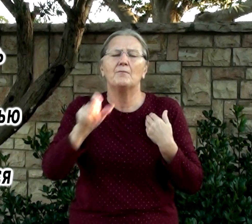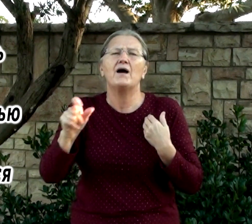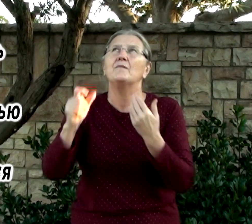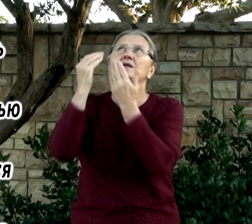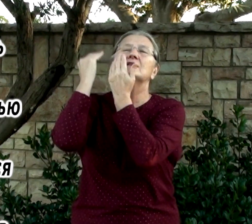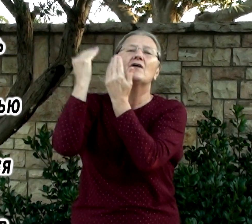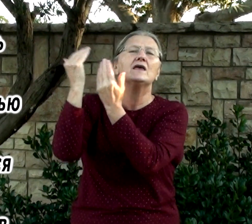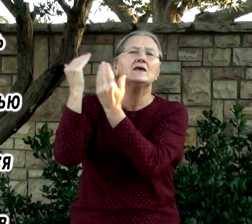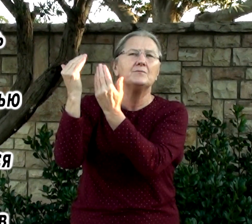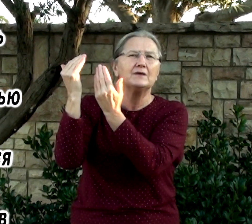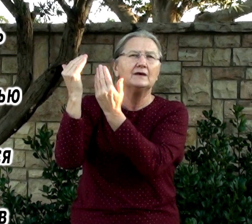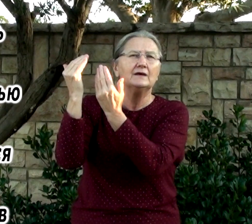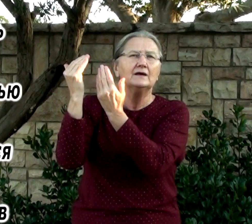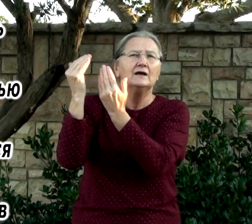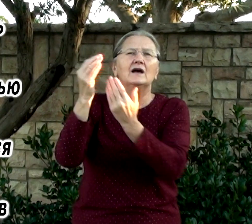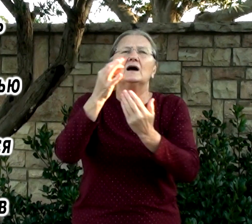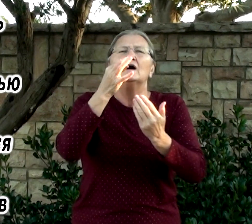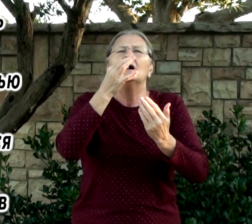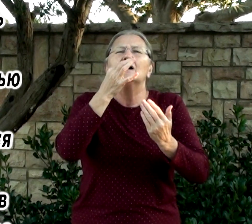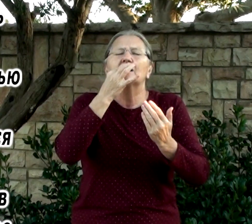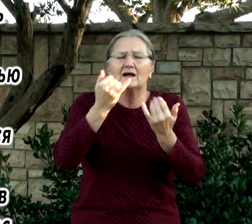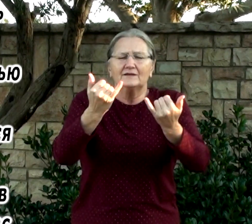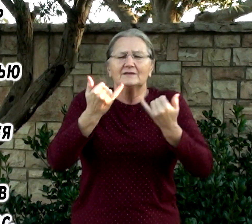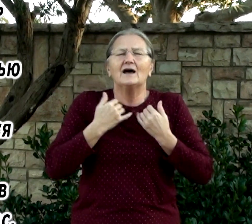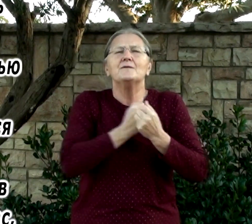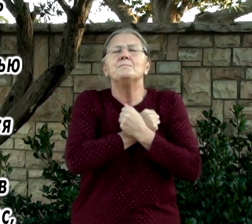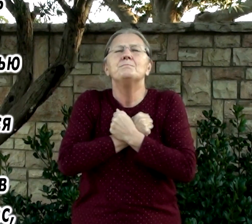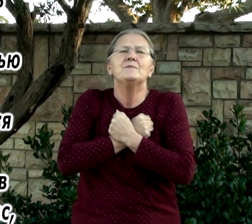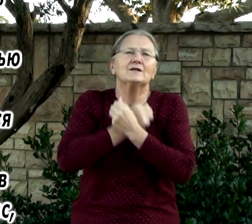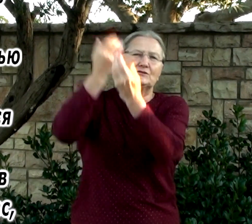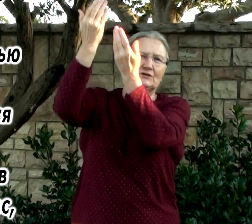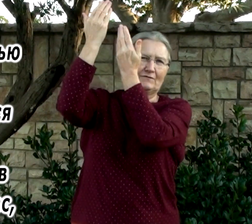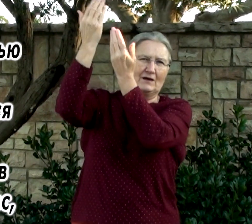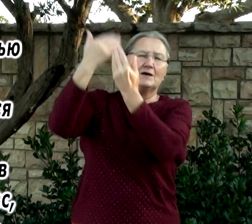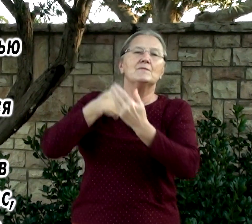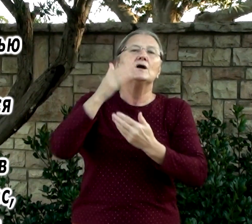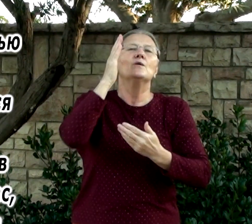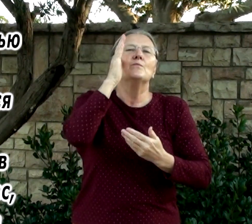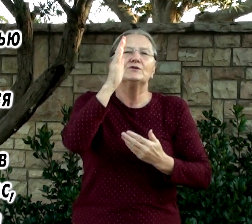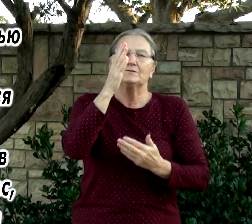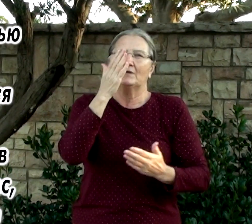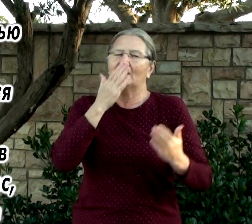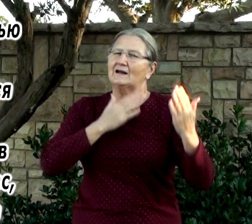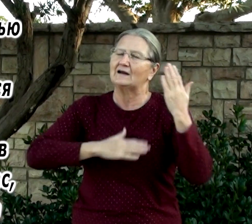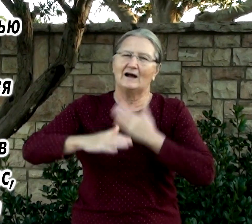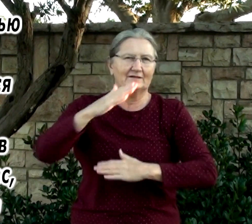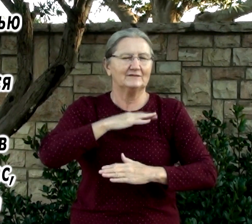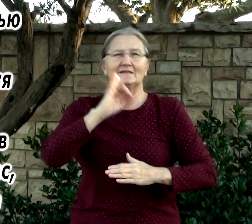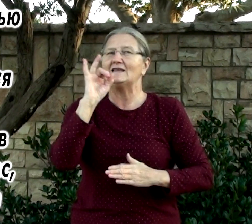Твоими. Рано насыти нас милостью Твоею, и мы будем радоваться и